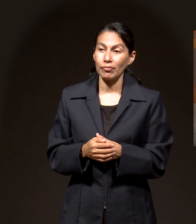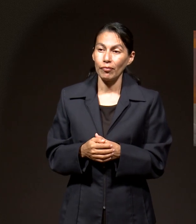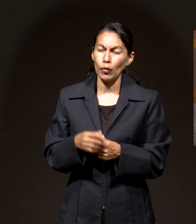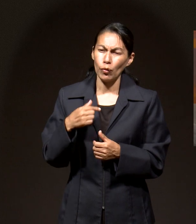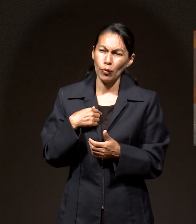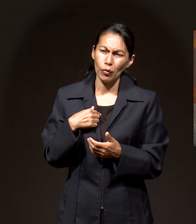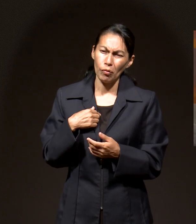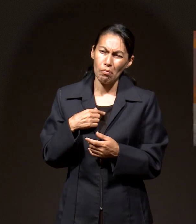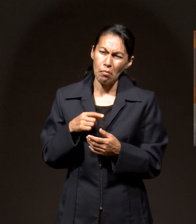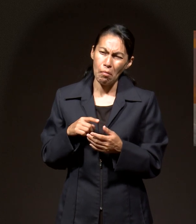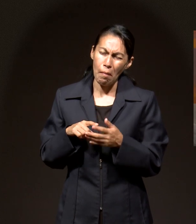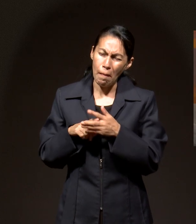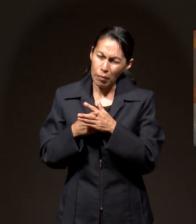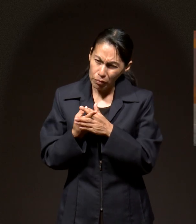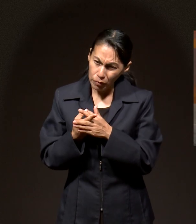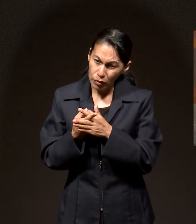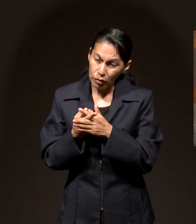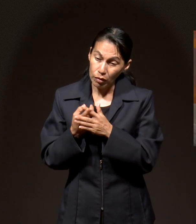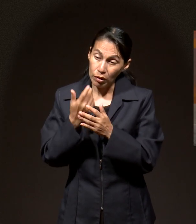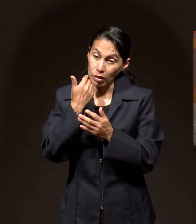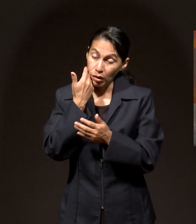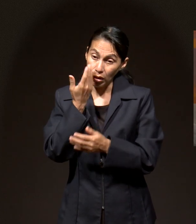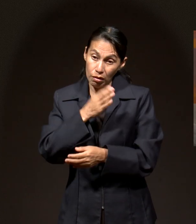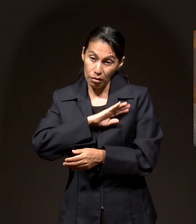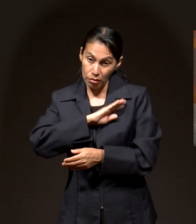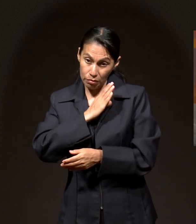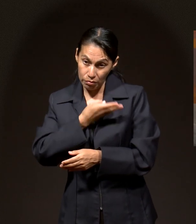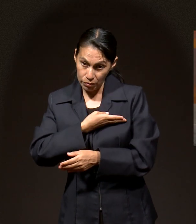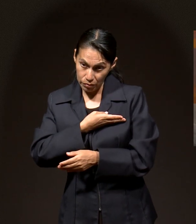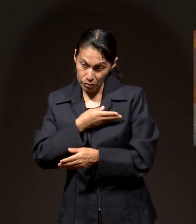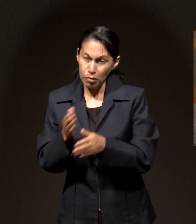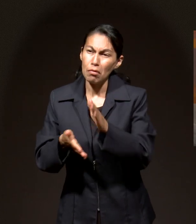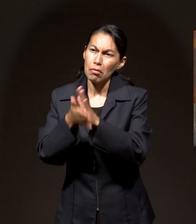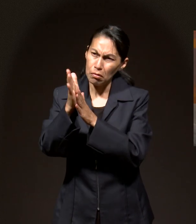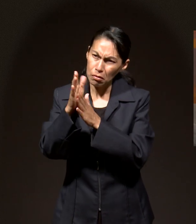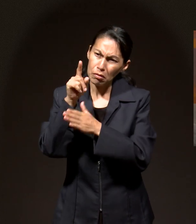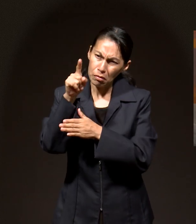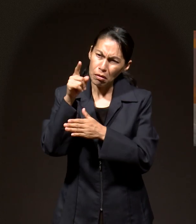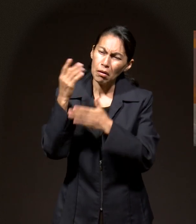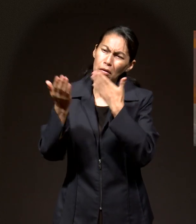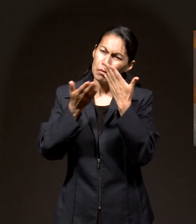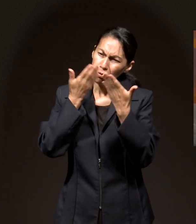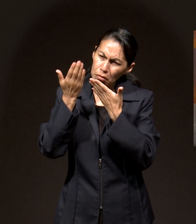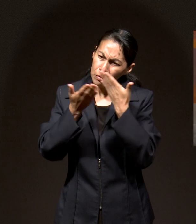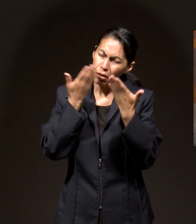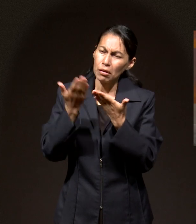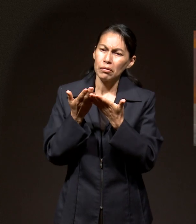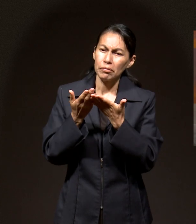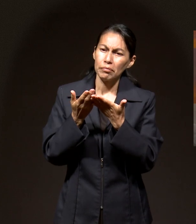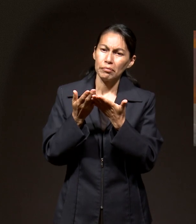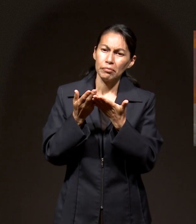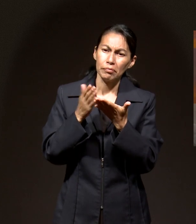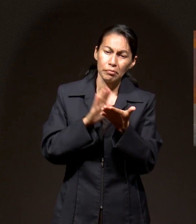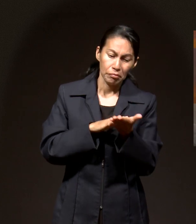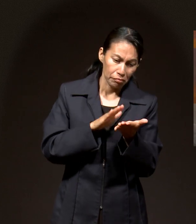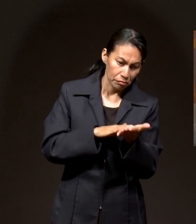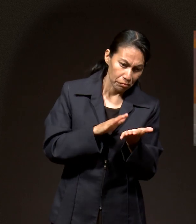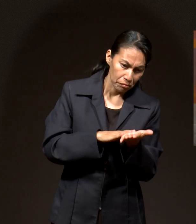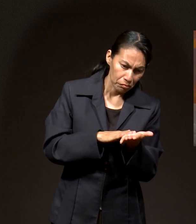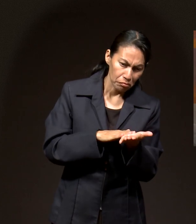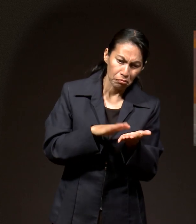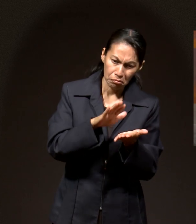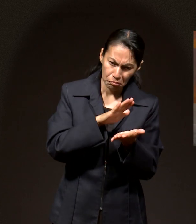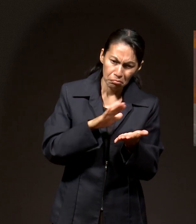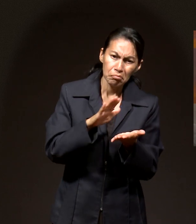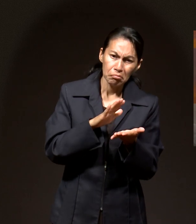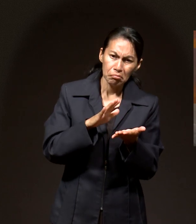primera intención mía había sido ir a España a hacer la especialidad médica. Pude conseguir los